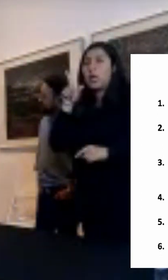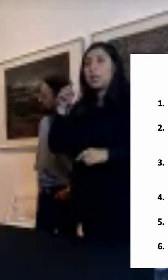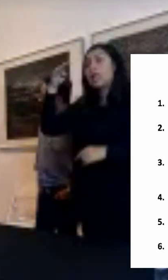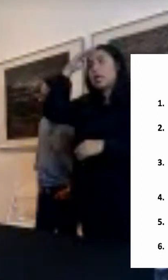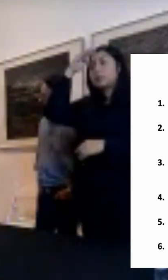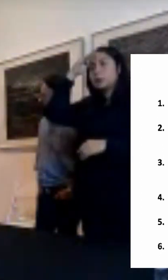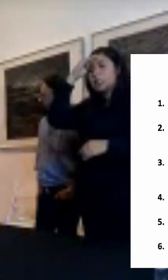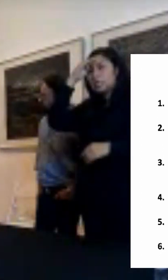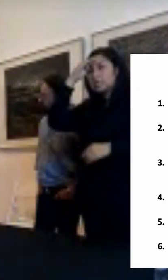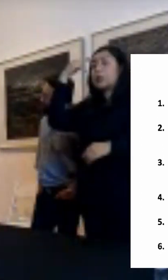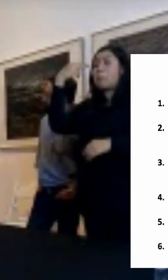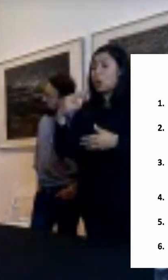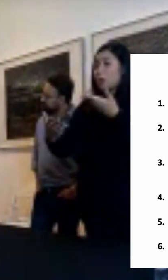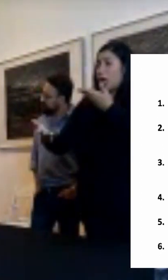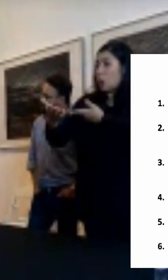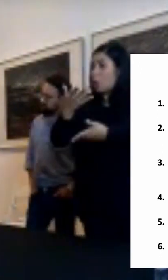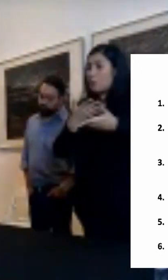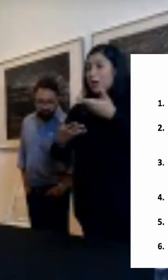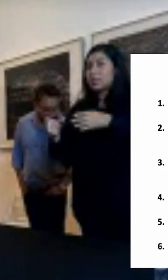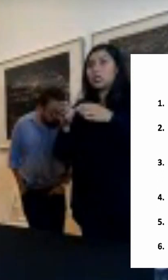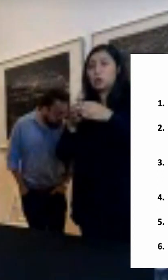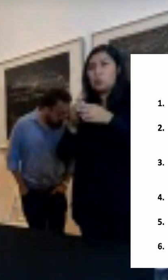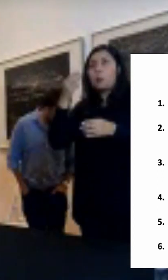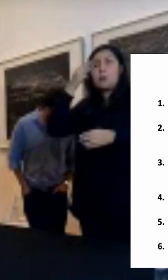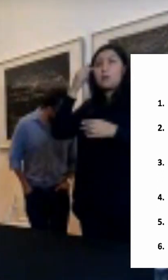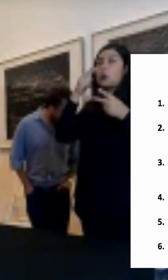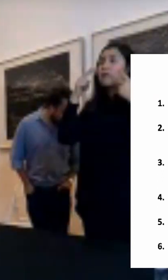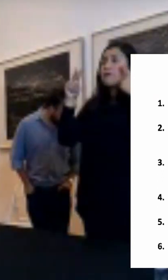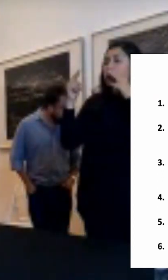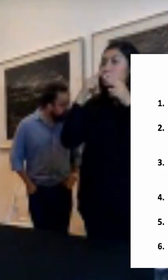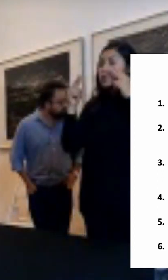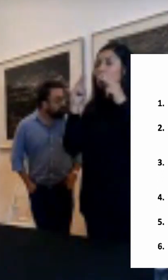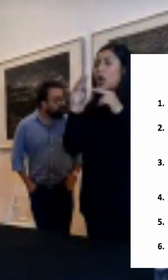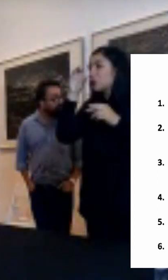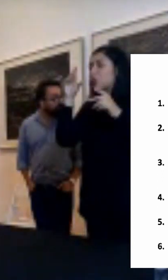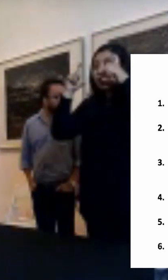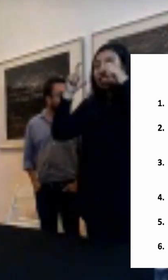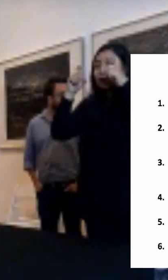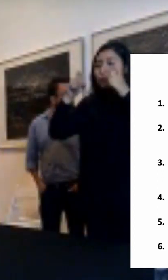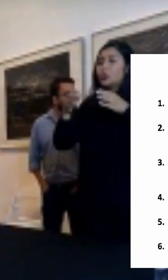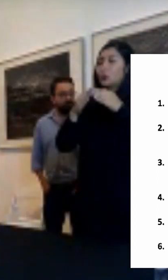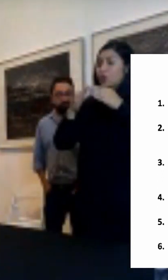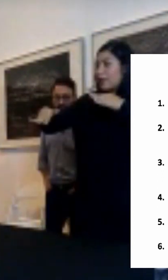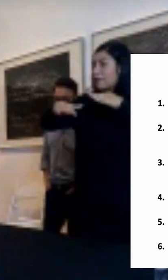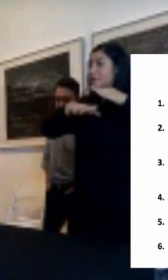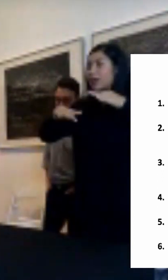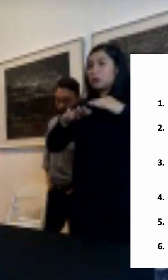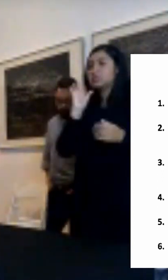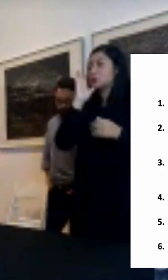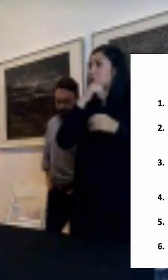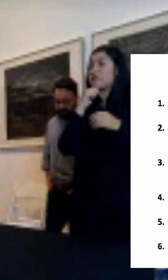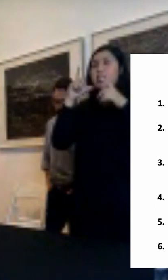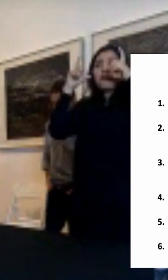con el grupo, en donde tuvieron memorias visuales, buscar fotos que tuvieran en el barrio, si no las tuvieran, cómo se imaginarían en las